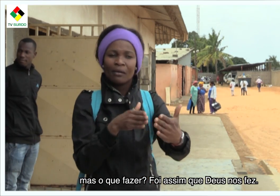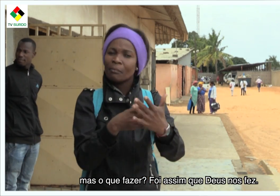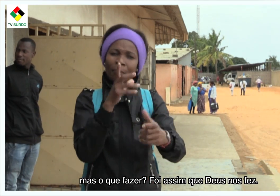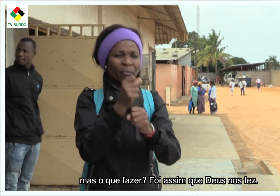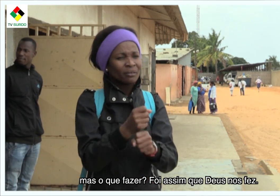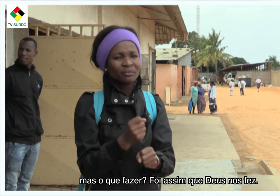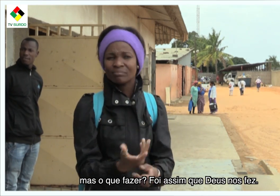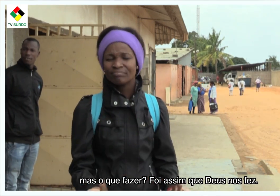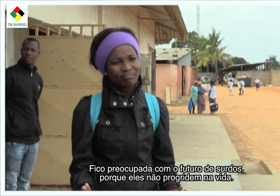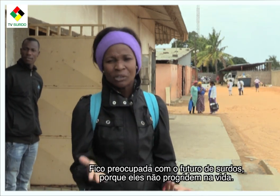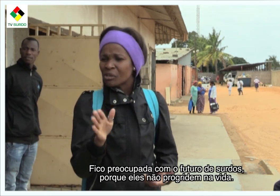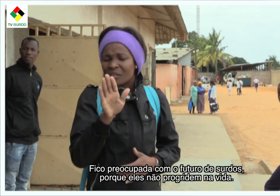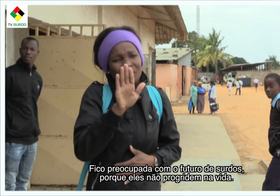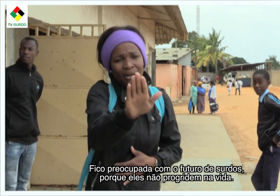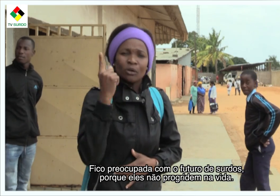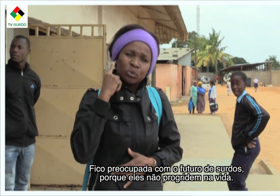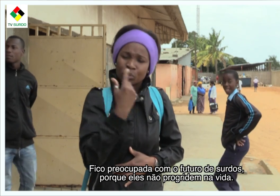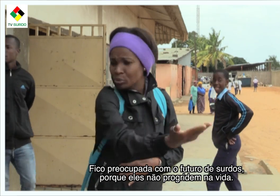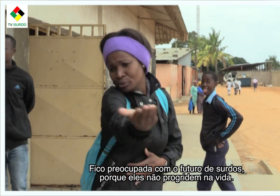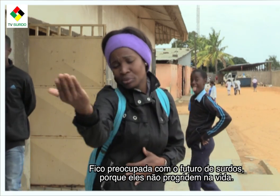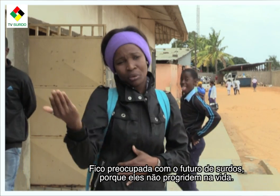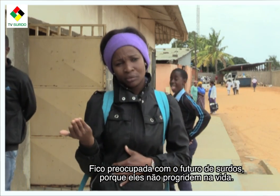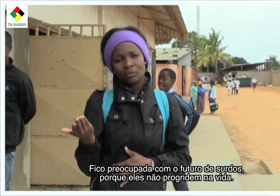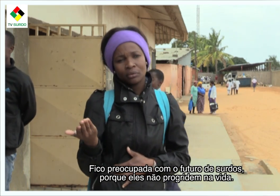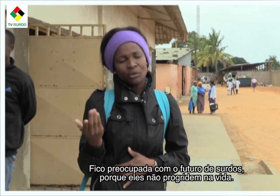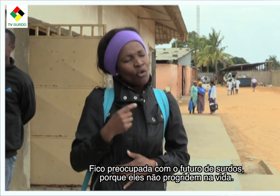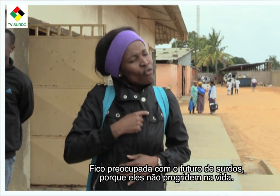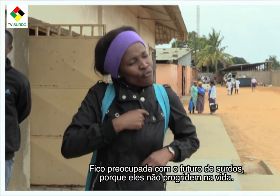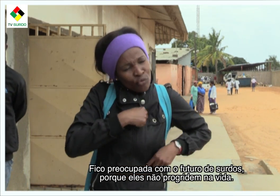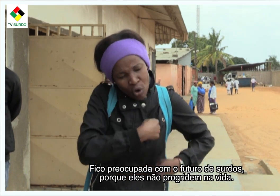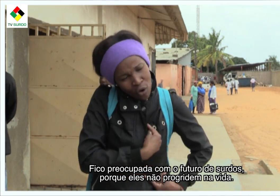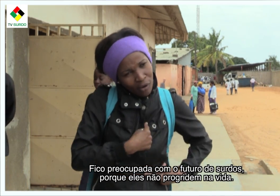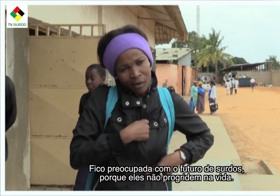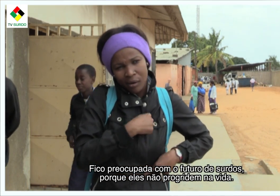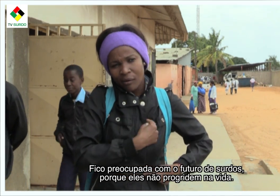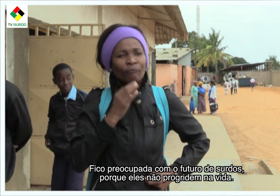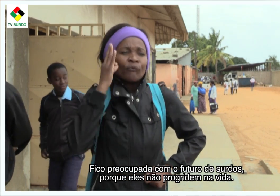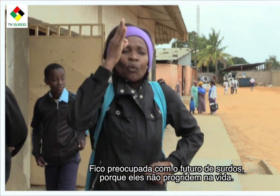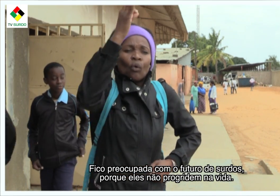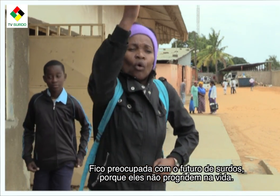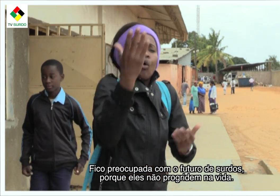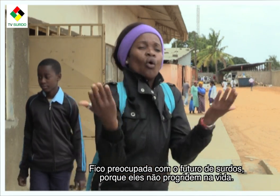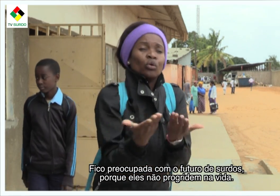assim que Deus nos fez fico preocupada com o futuro dos surdos porque eles não progridem na